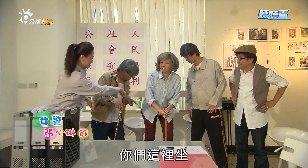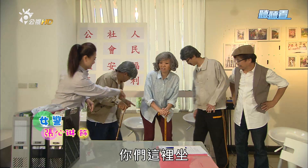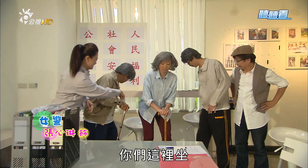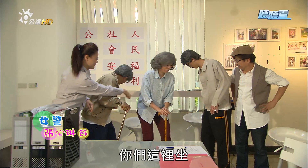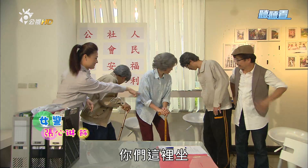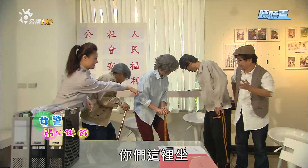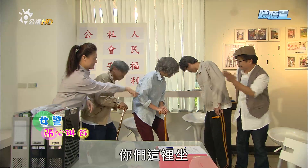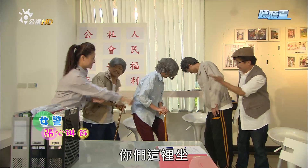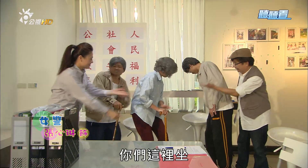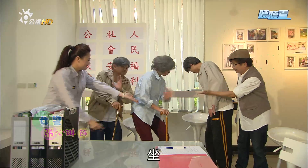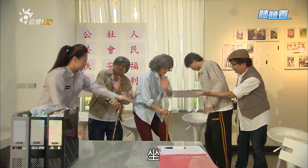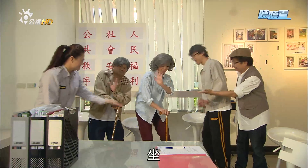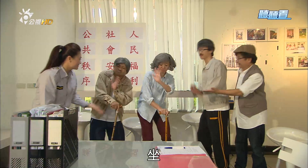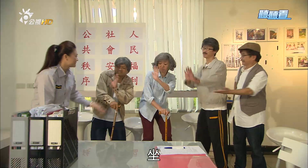坐。坐。